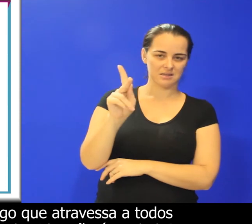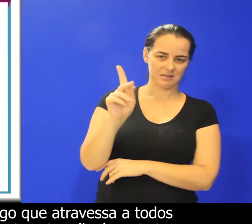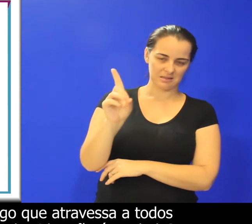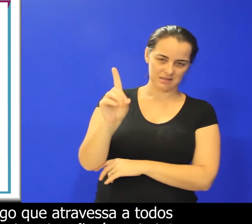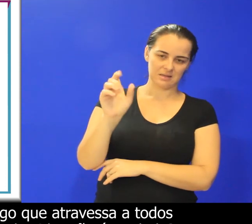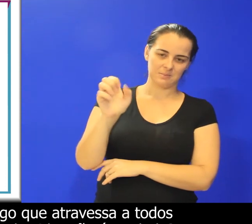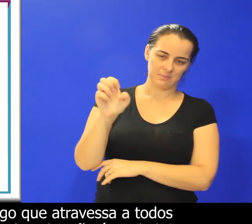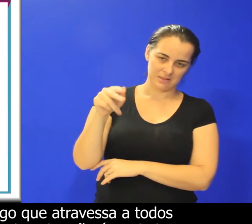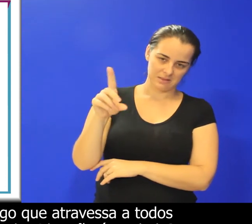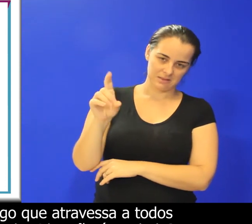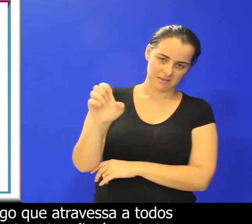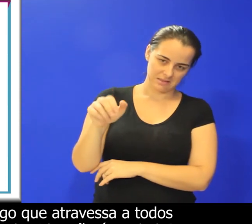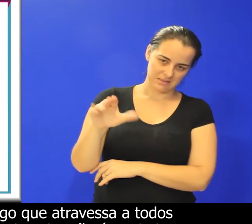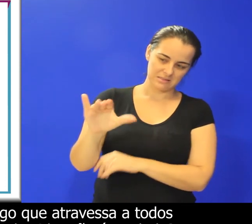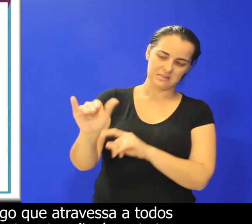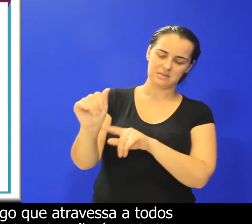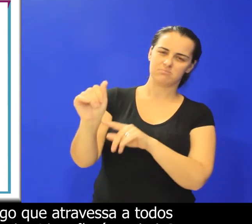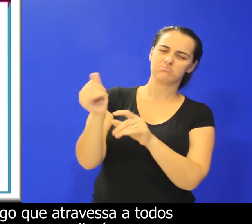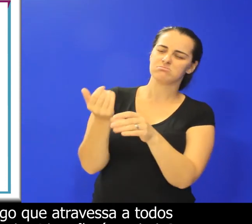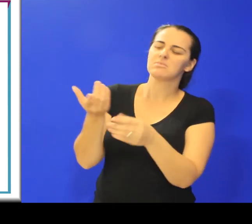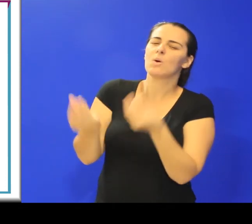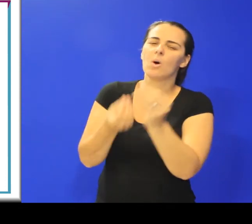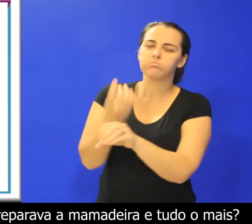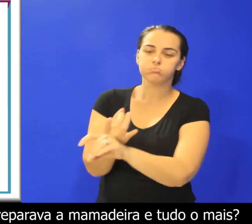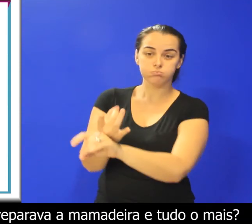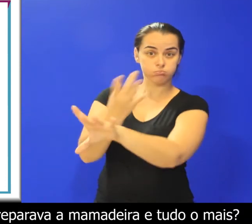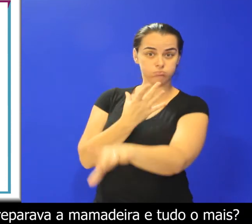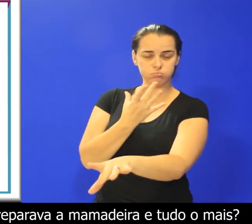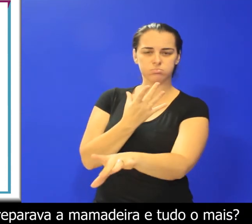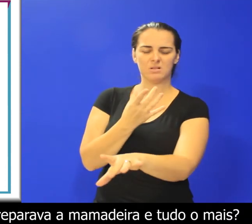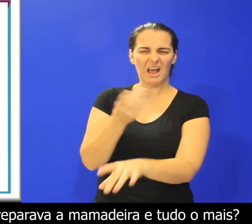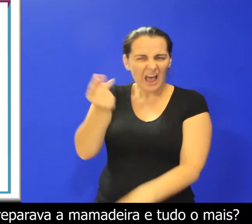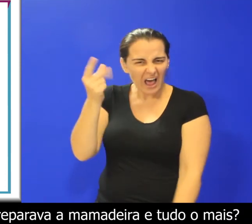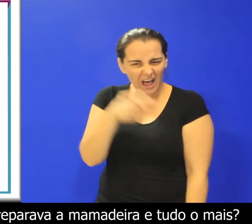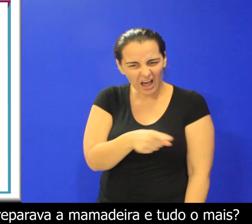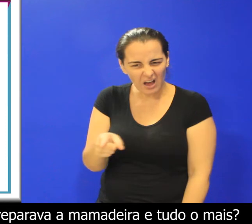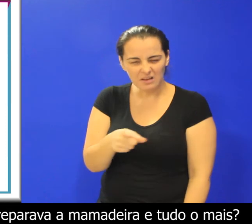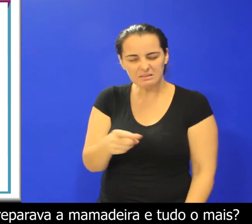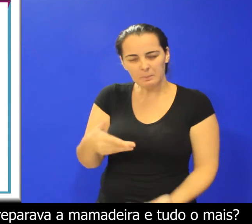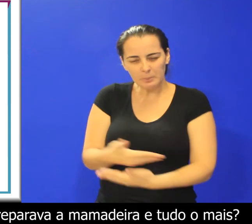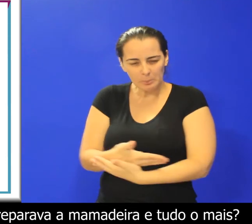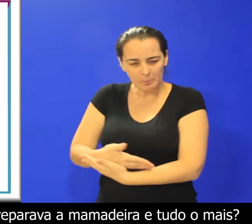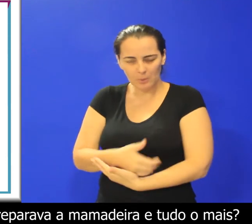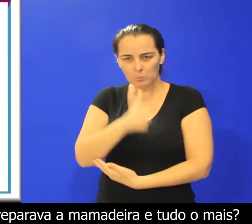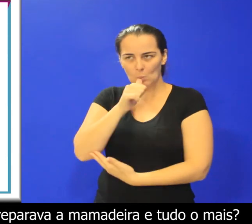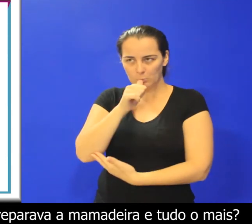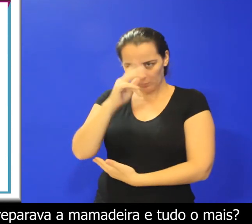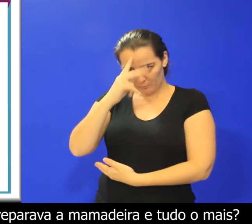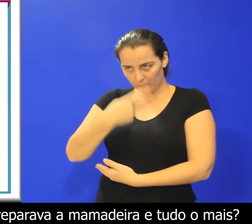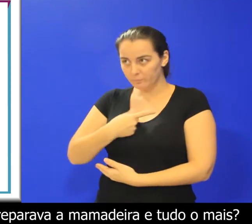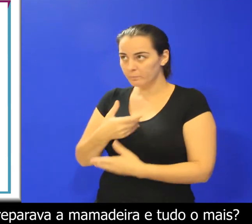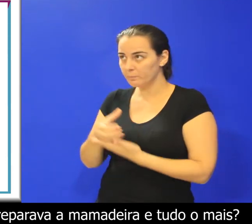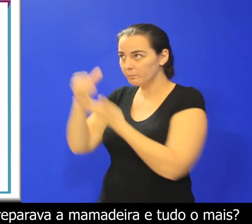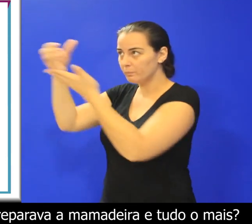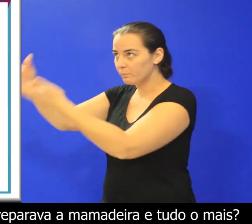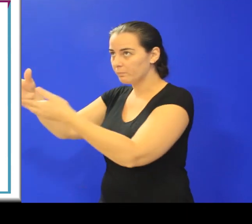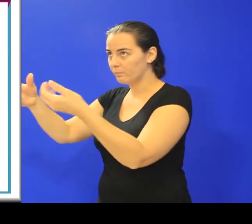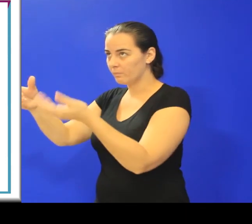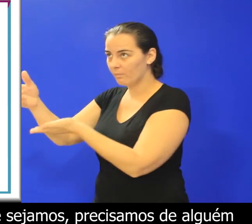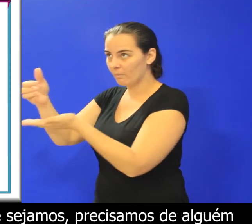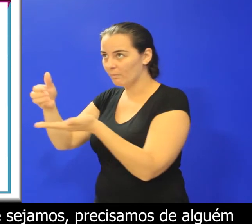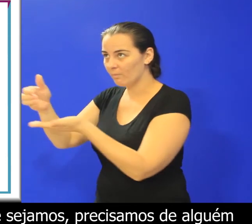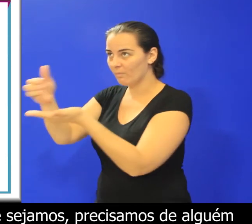algo que atravessa todos nós em algum momento da vida, não é verdade? Você trocava a sua própria fralda, preparava mamadeira e tudo